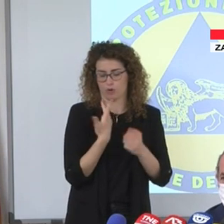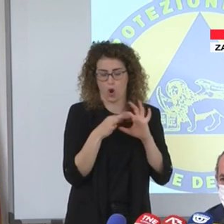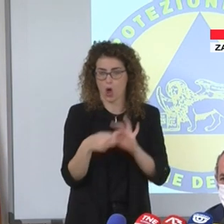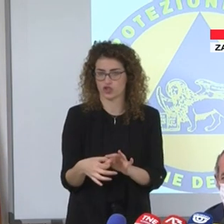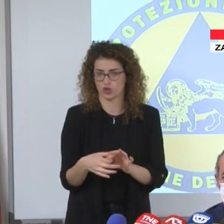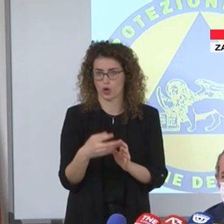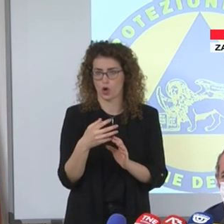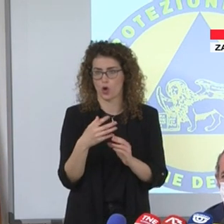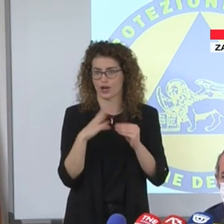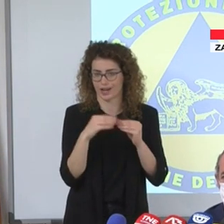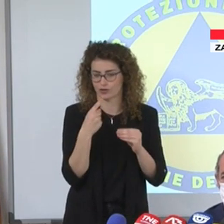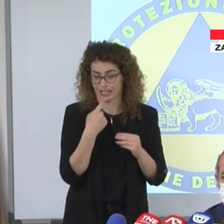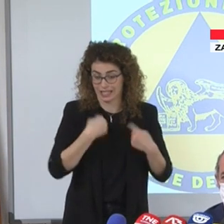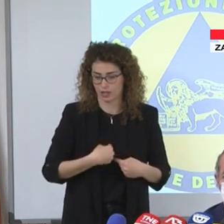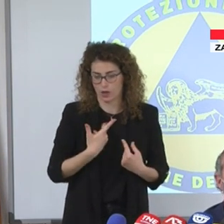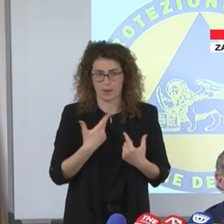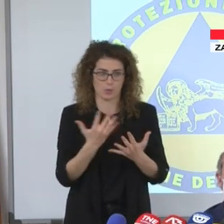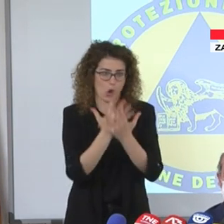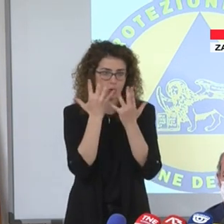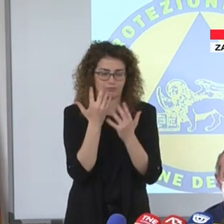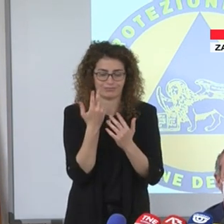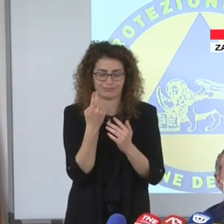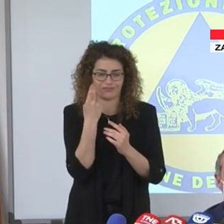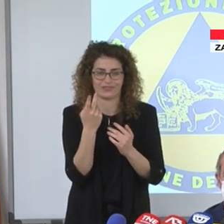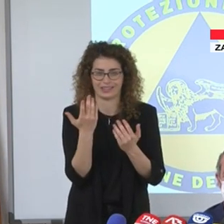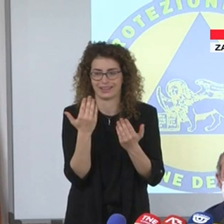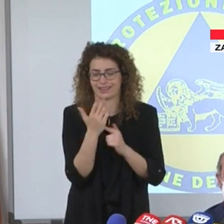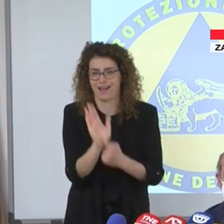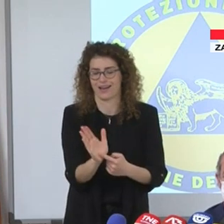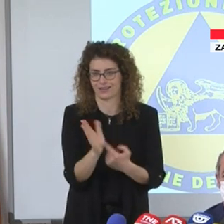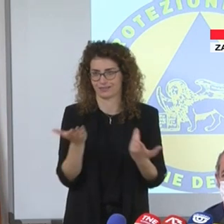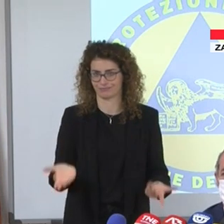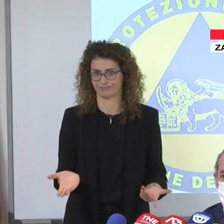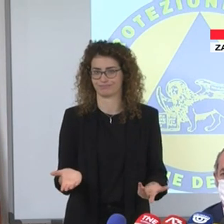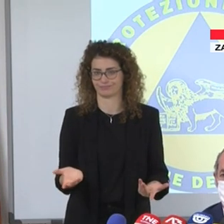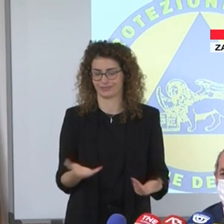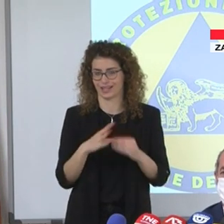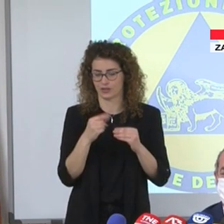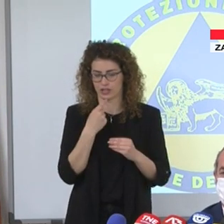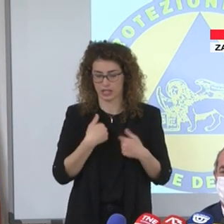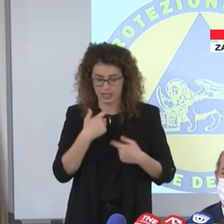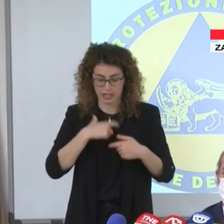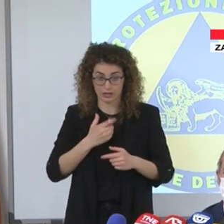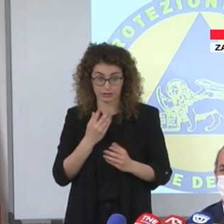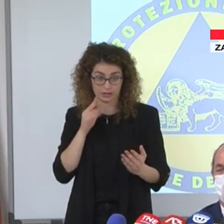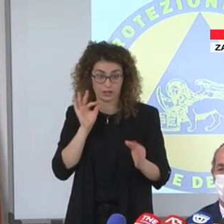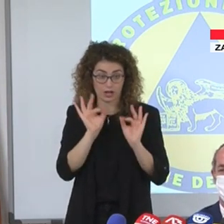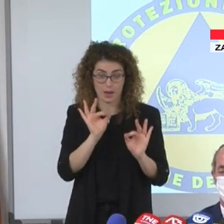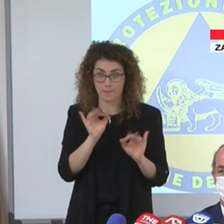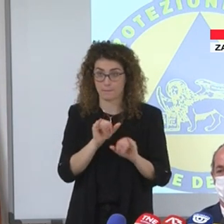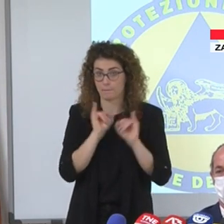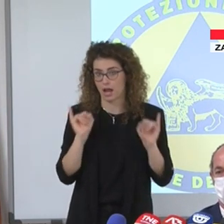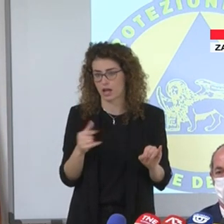ma è evidente che ho ragione, no? Io non mi sarei mai permesso di fare una roba del genere. E ancora una volta c'è chi ancora viene a